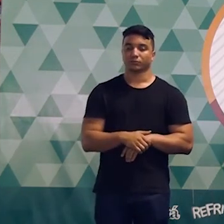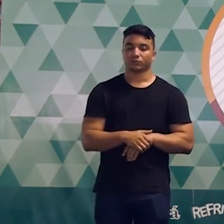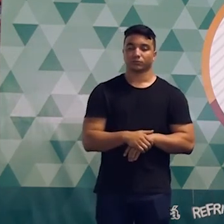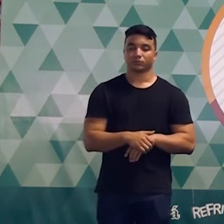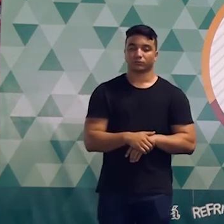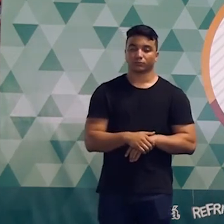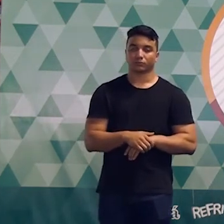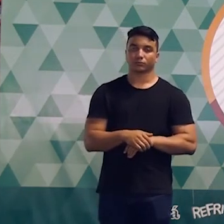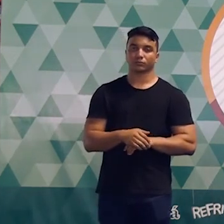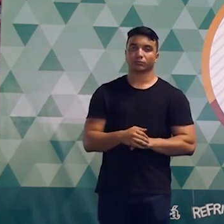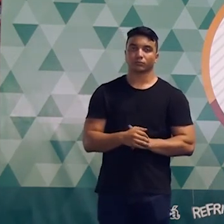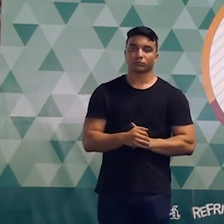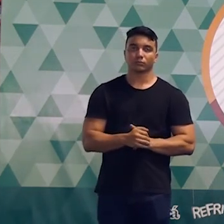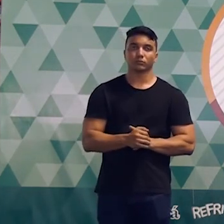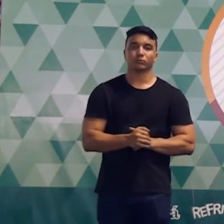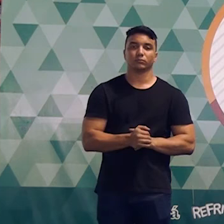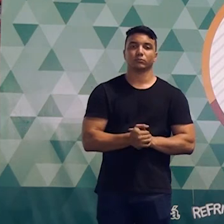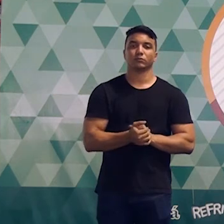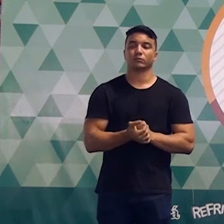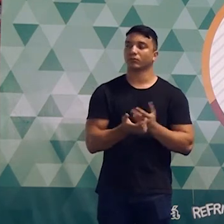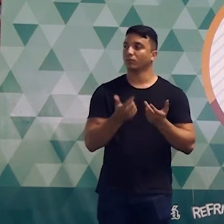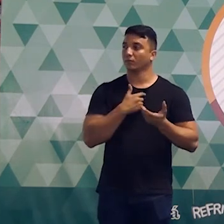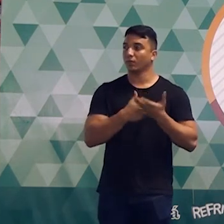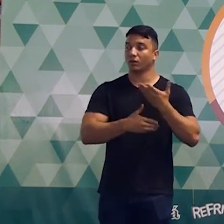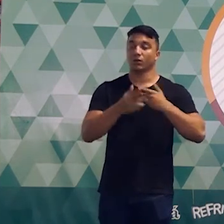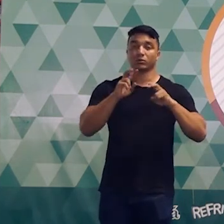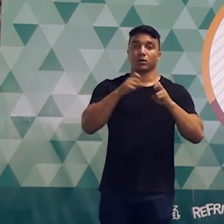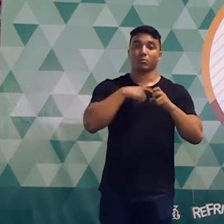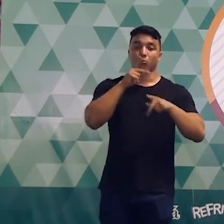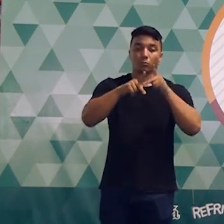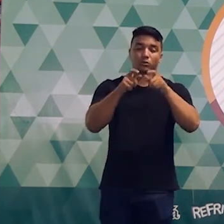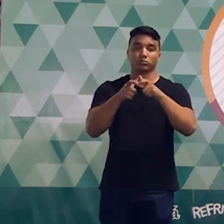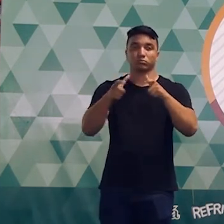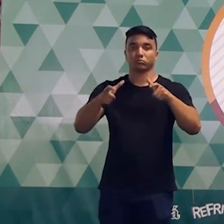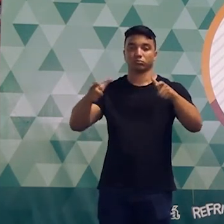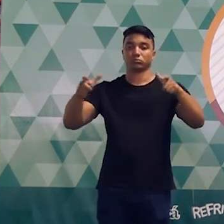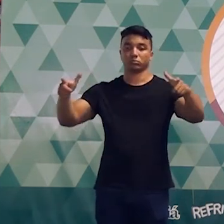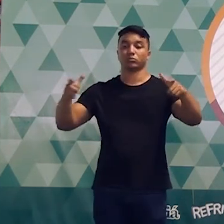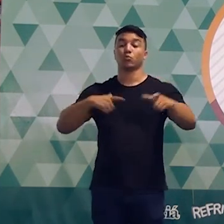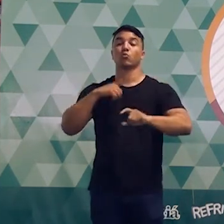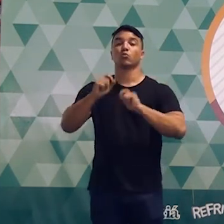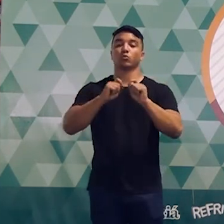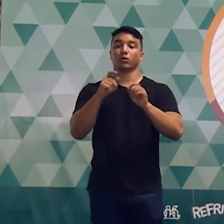Bom, e se nós estamos falando agora de relação à população crescer, a gente vai para a